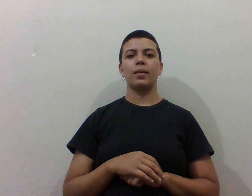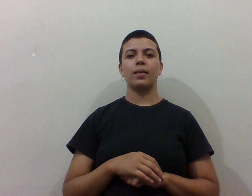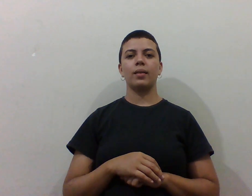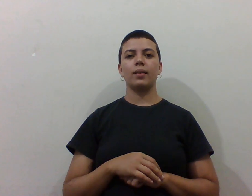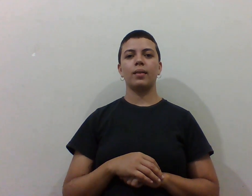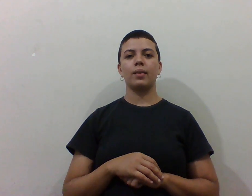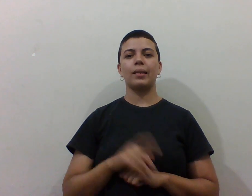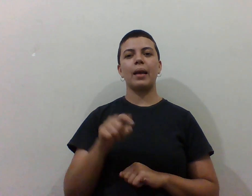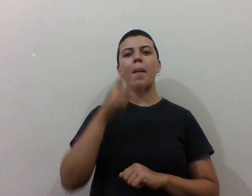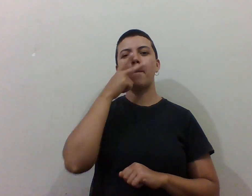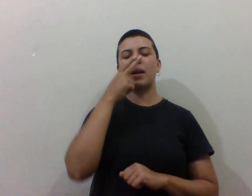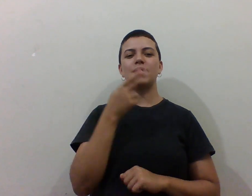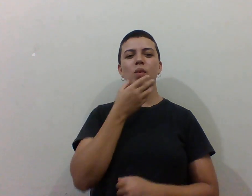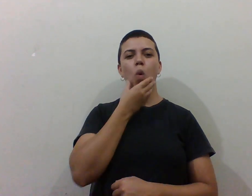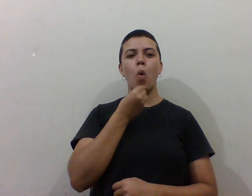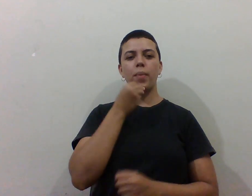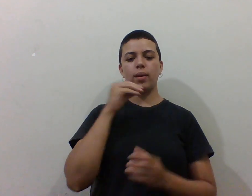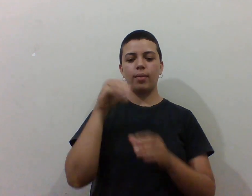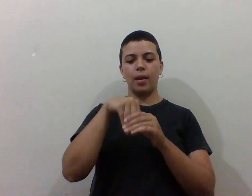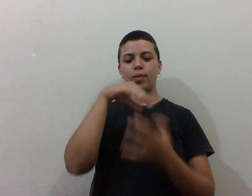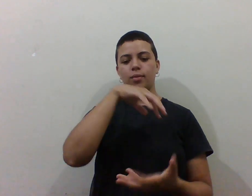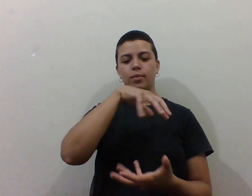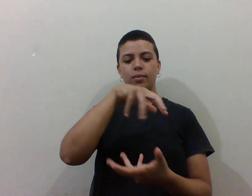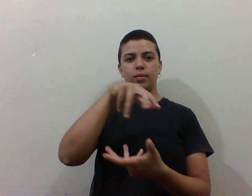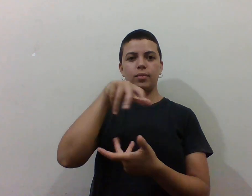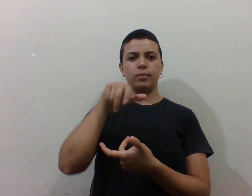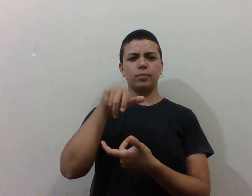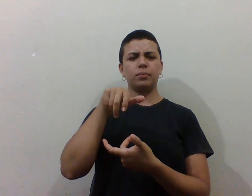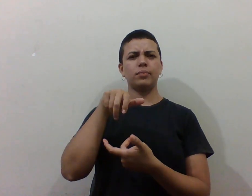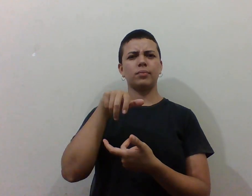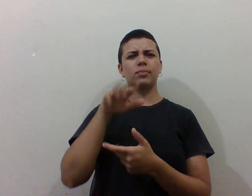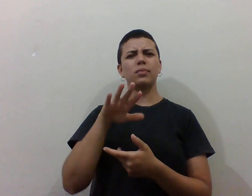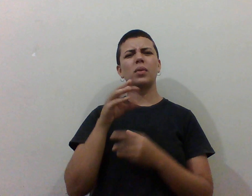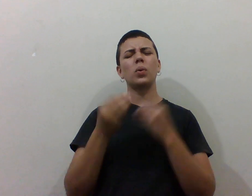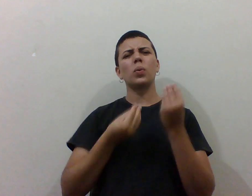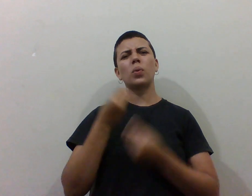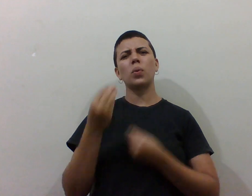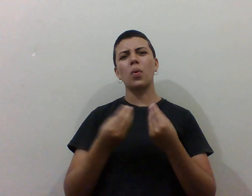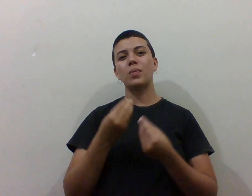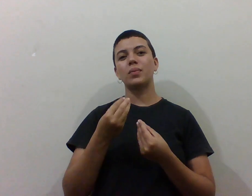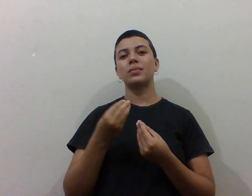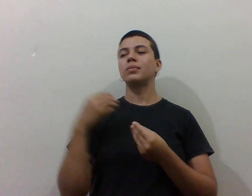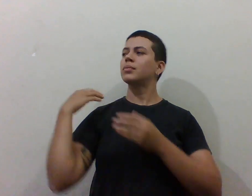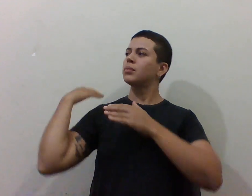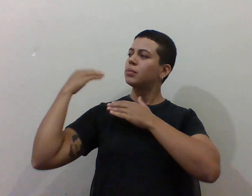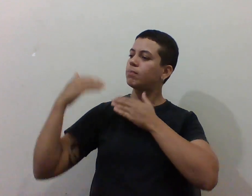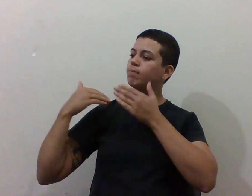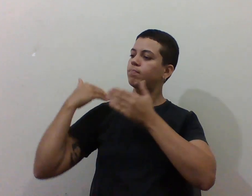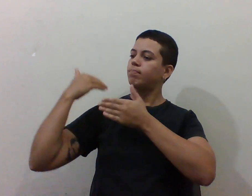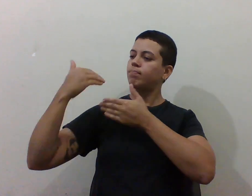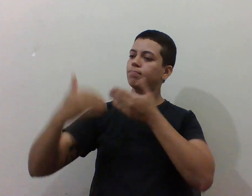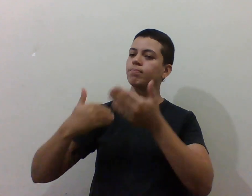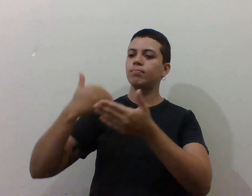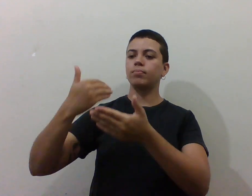universal. Então, até ser estruturada uma percepção expressa de que a ideia de homem universal